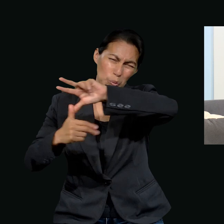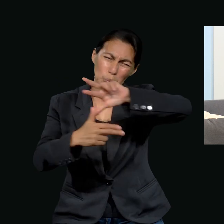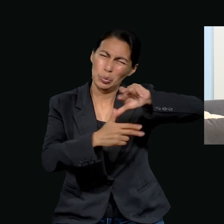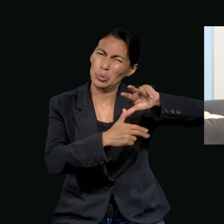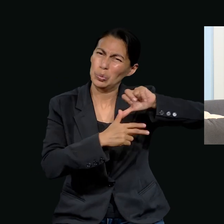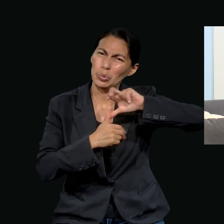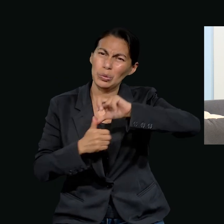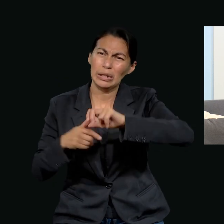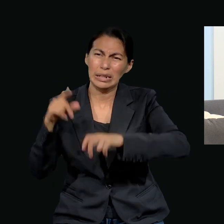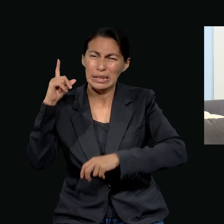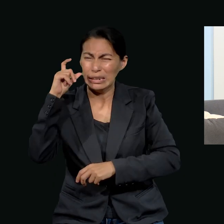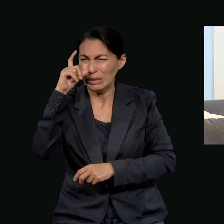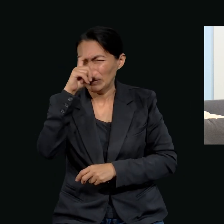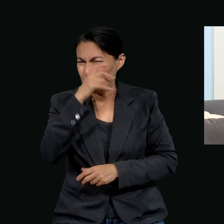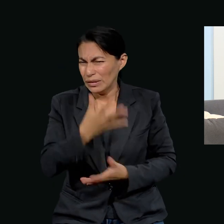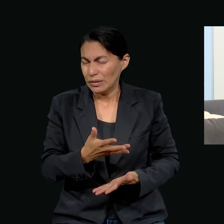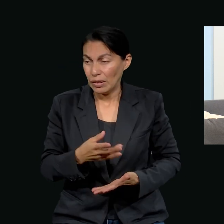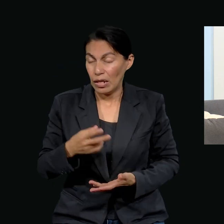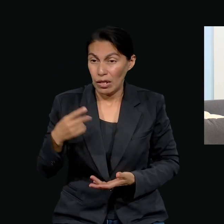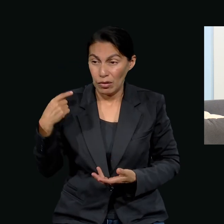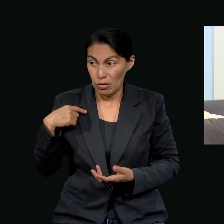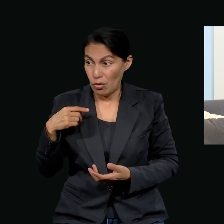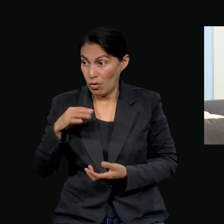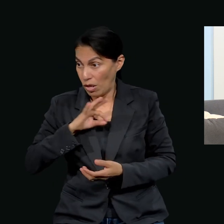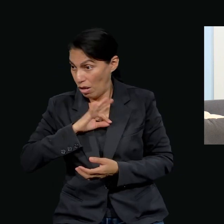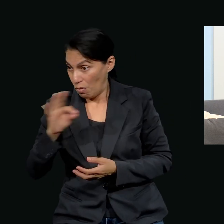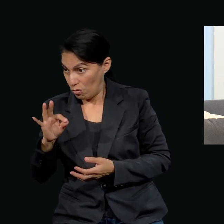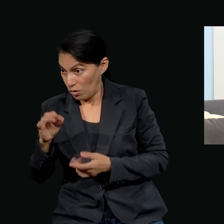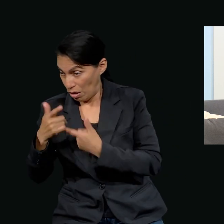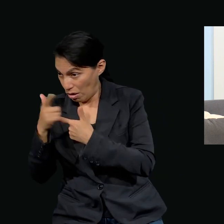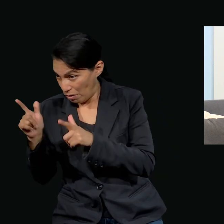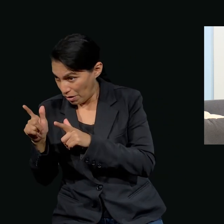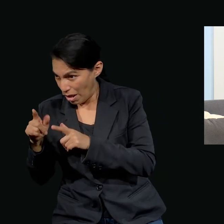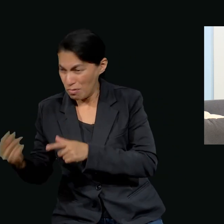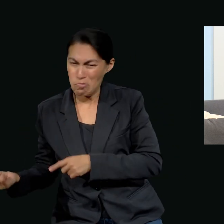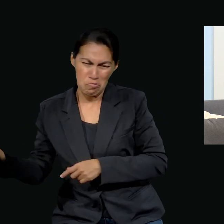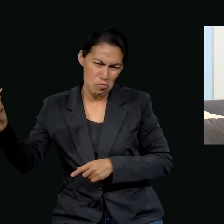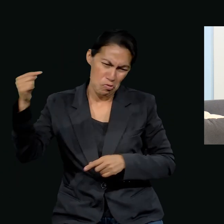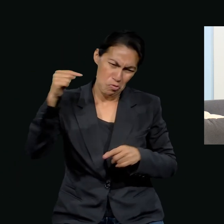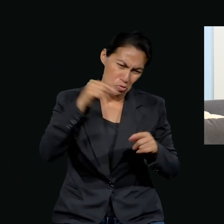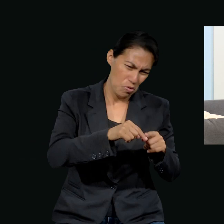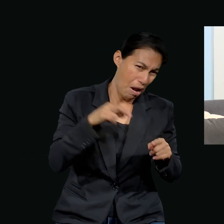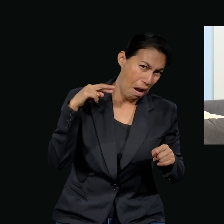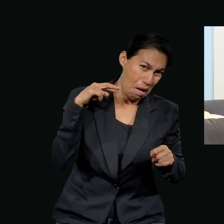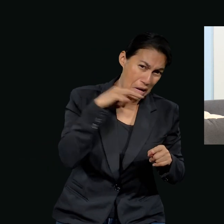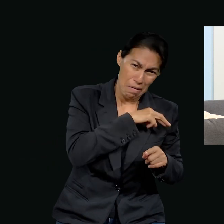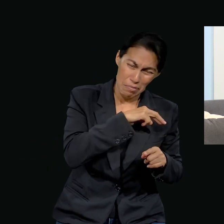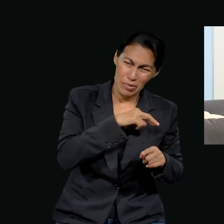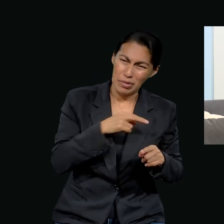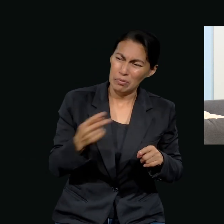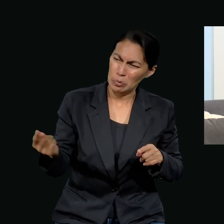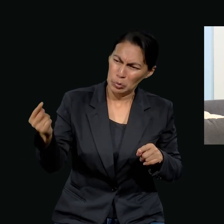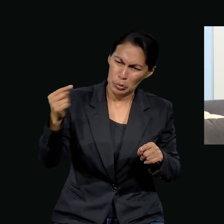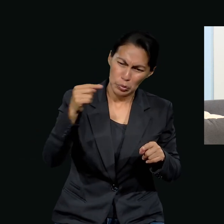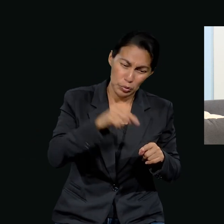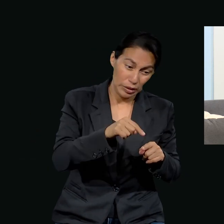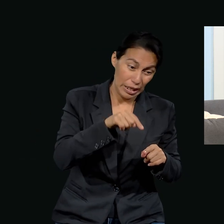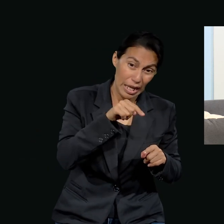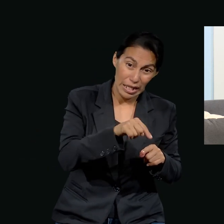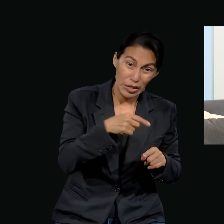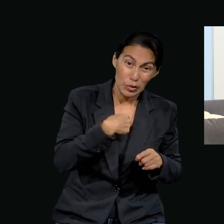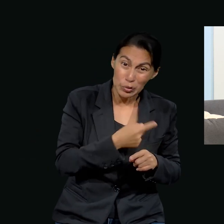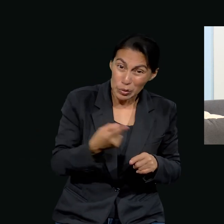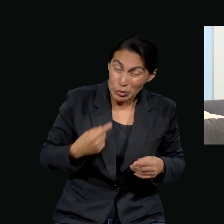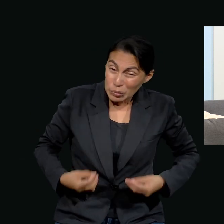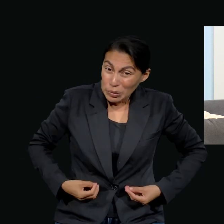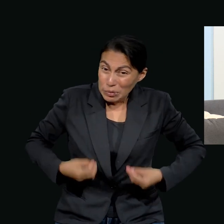Pero tan pronto pude, hice un viaje rápido, relámpago, para Santa Clara, porque los daños mayores habían sido en